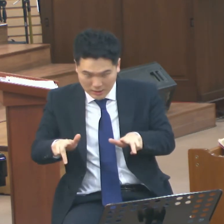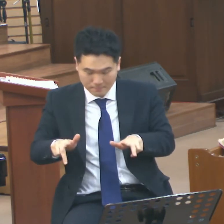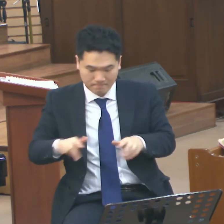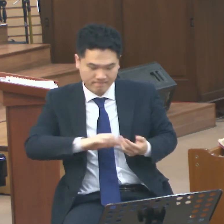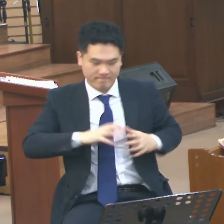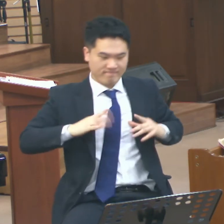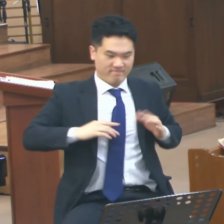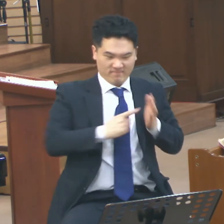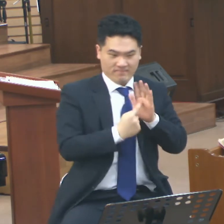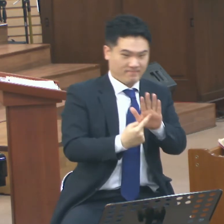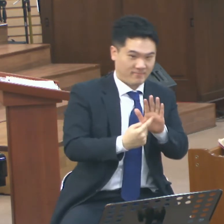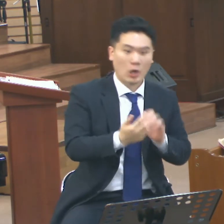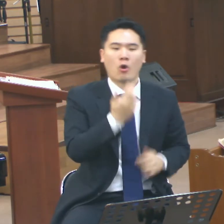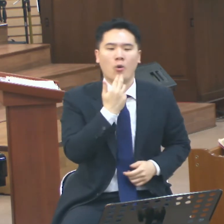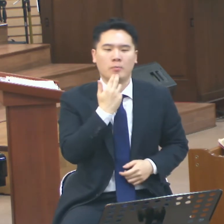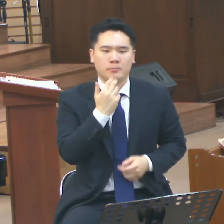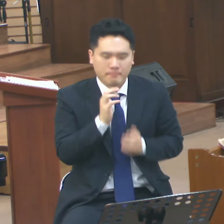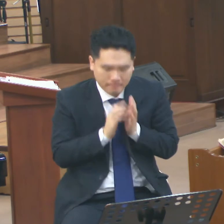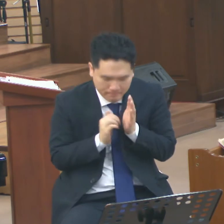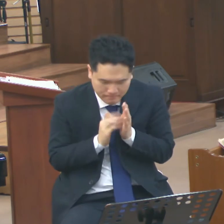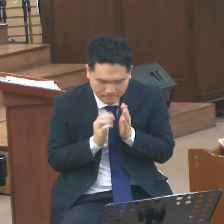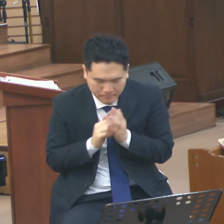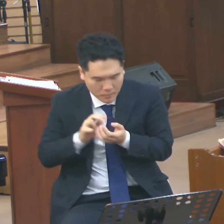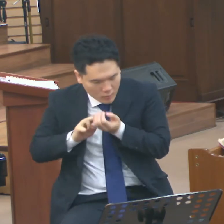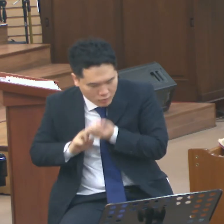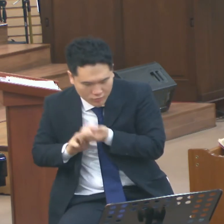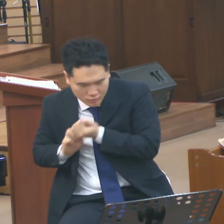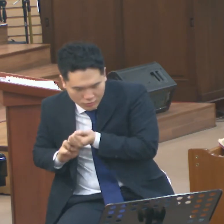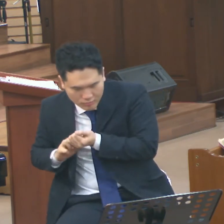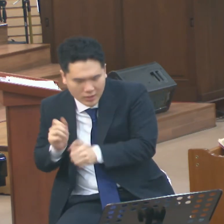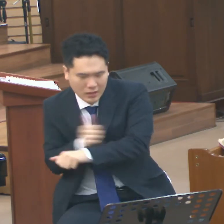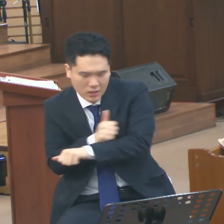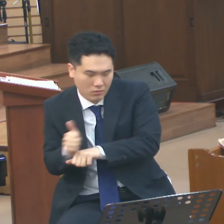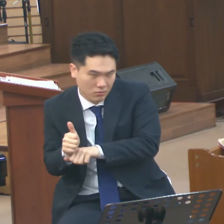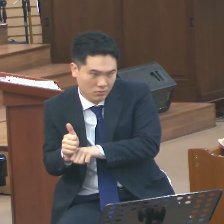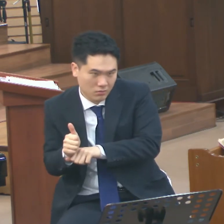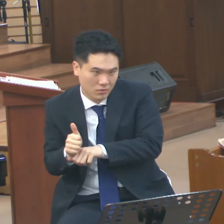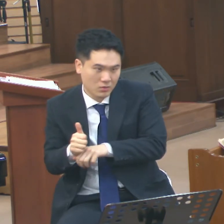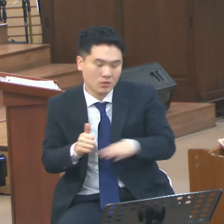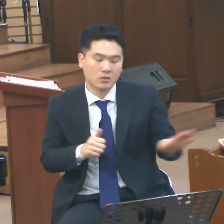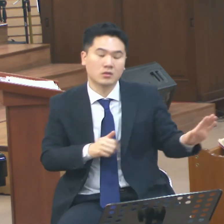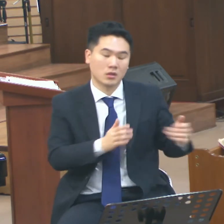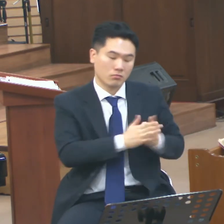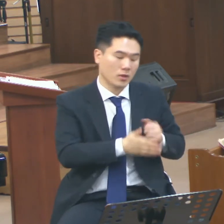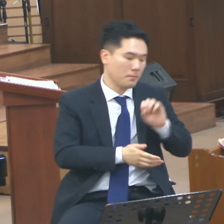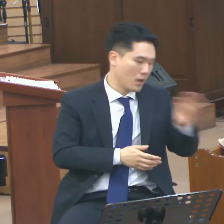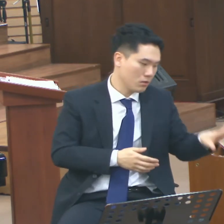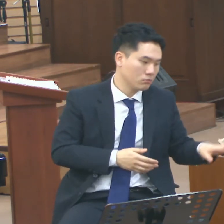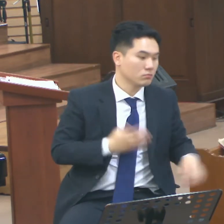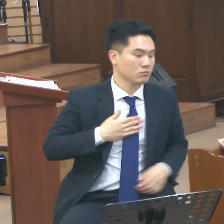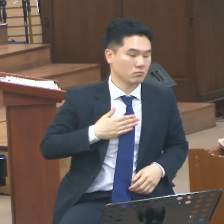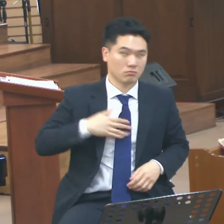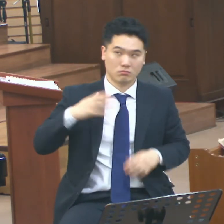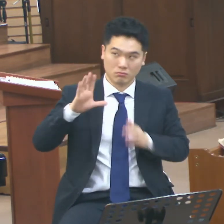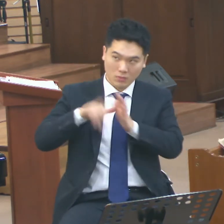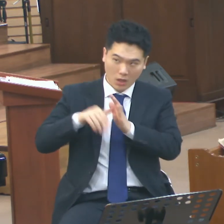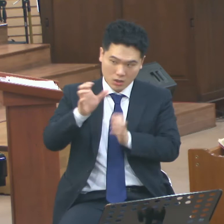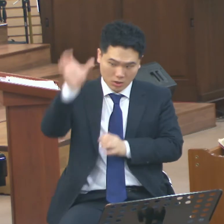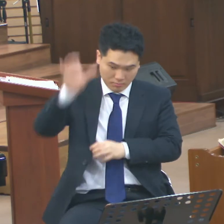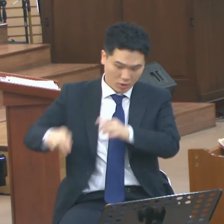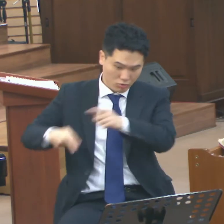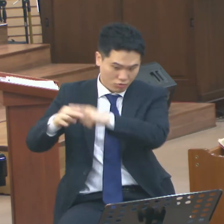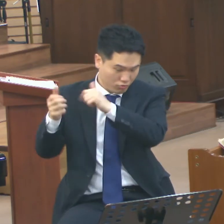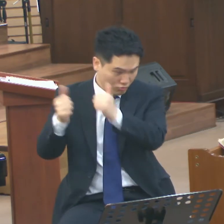노출되어서 잡혀갈 정도로 활동하면 안 된다 하는 생각을 갖고서 내 때는 아직 이르지 아니하였거니와 너희는